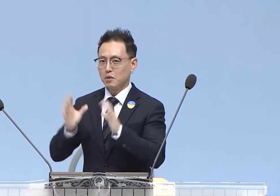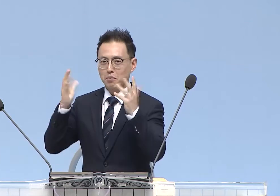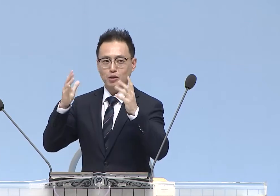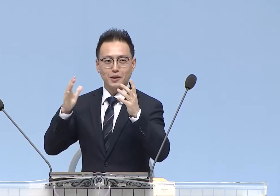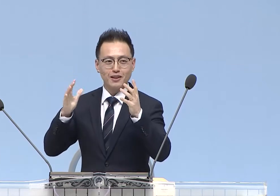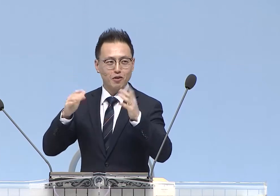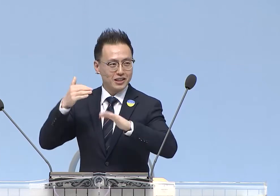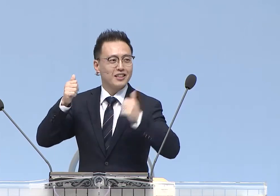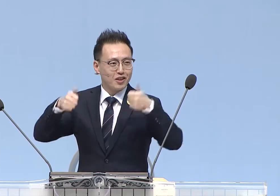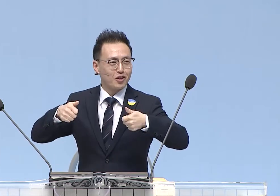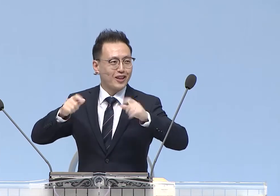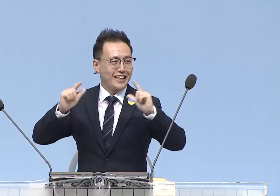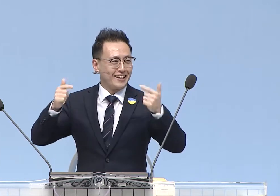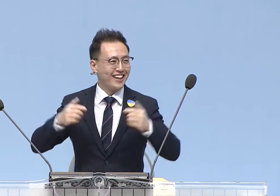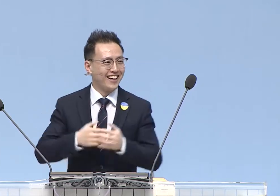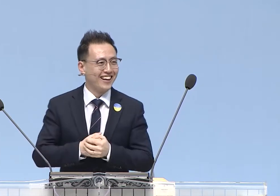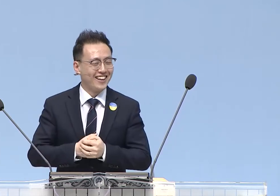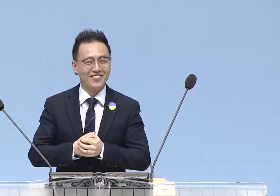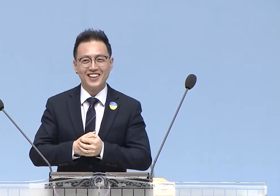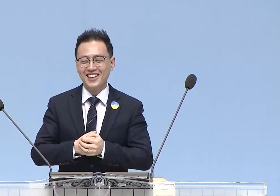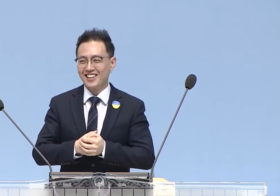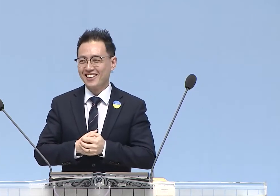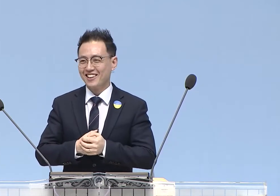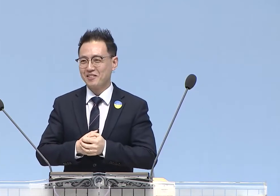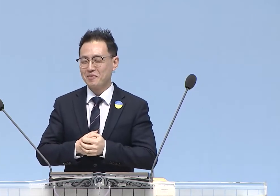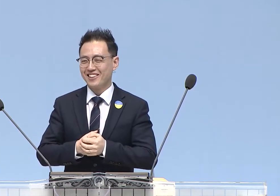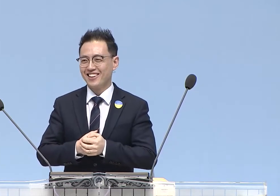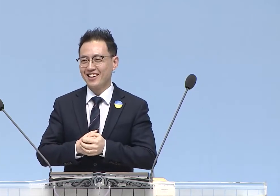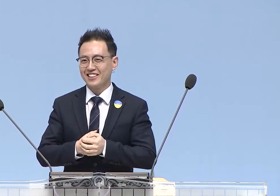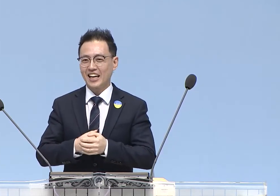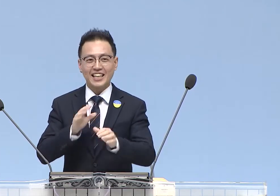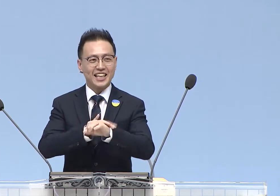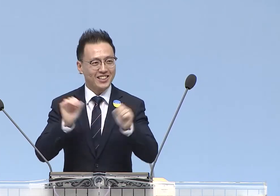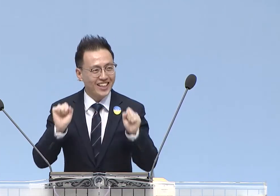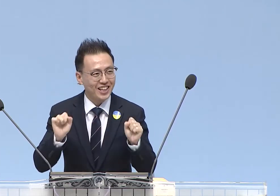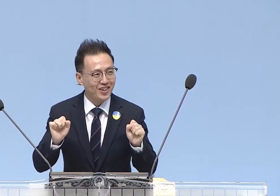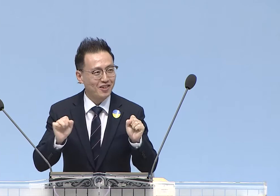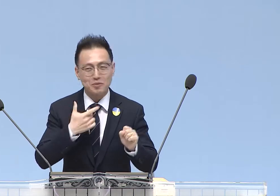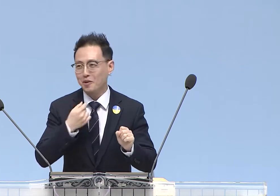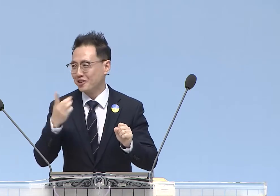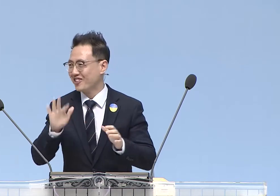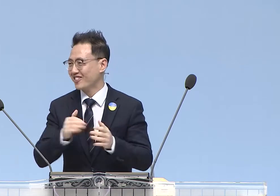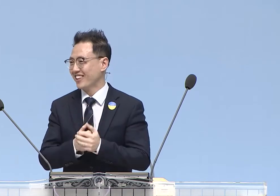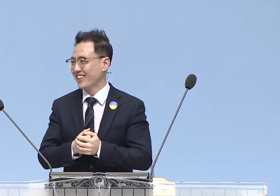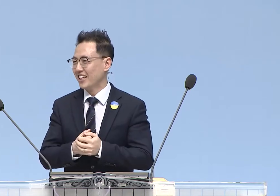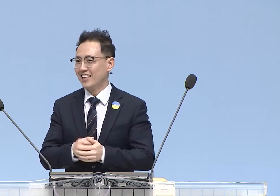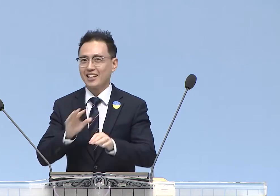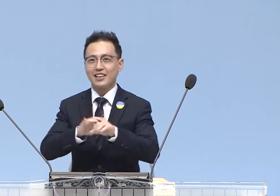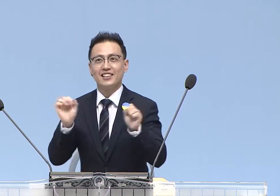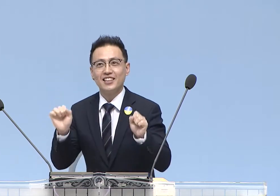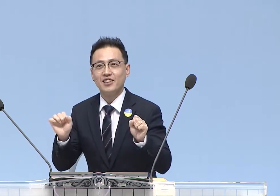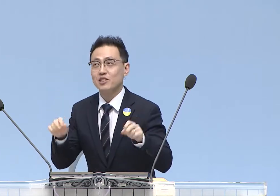박수 받으려고 인사드렸던 건 아닌데 그냥 같이 안녕하세요 하고 싶었거든요. 근데 다들 안녕하세요 안 하시거든요.